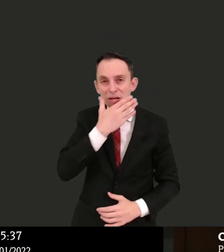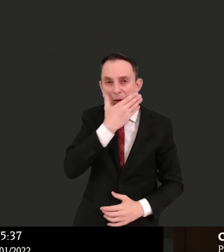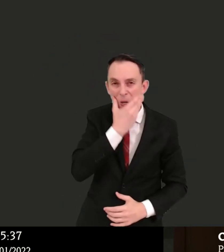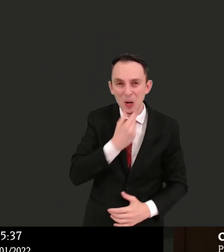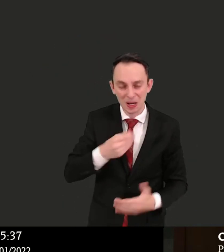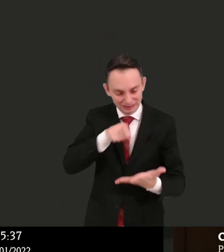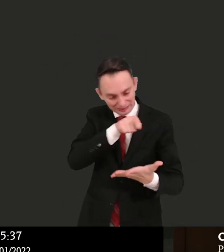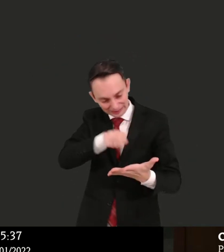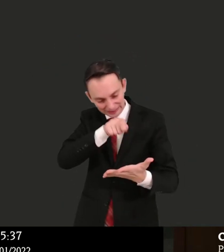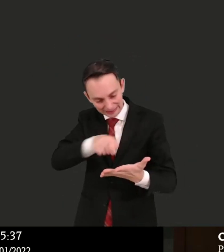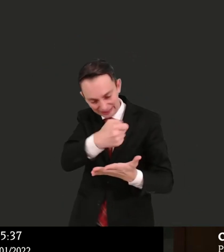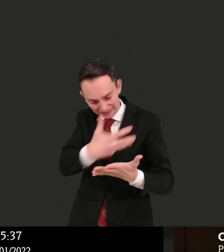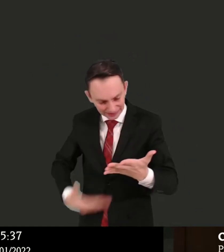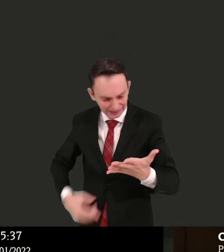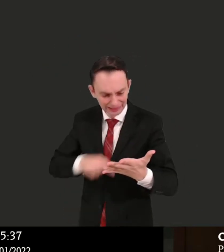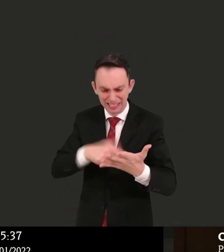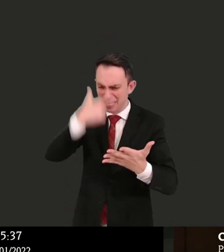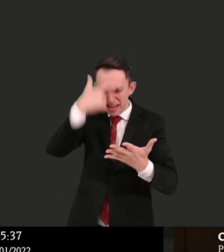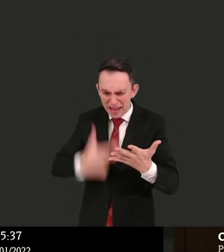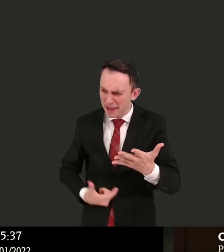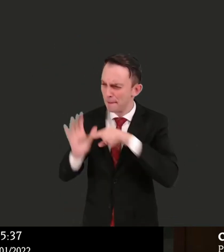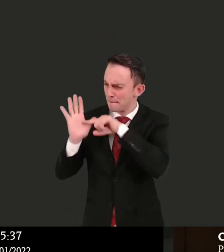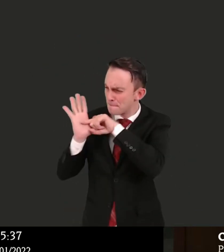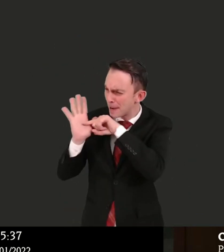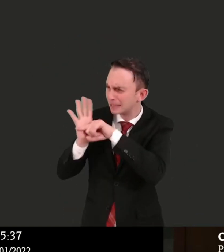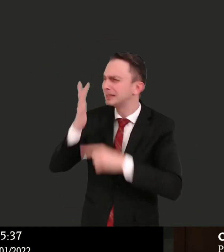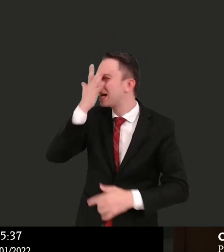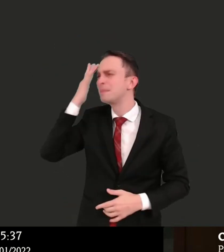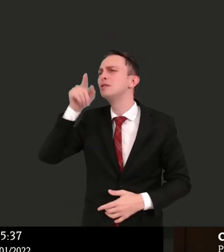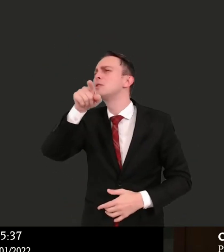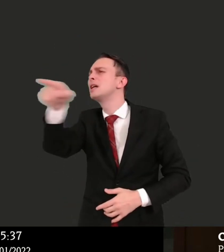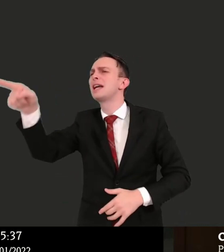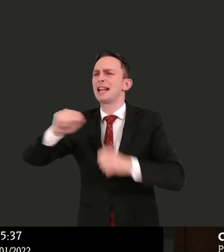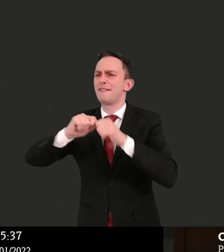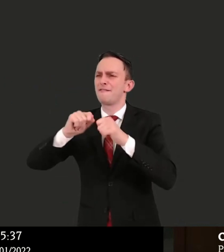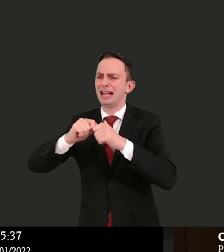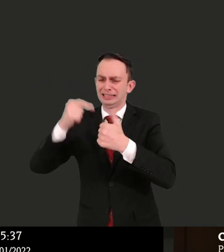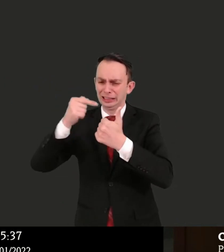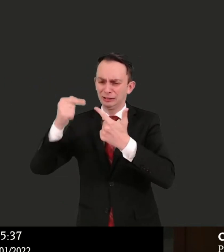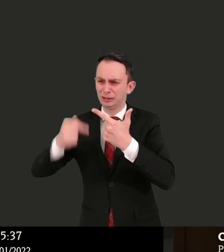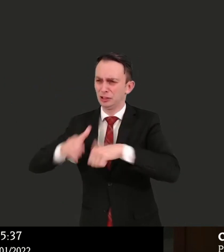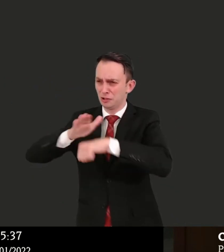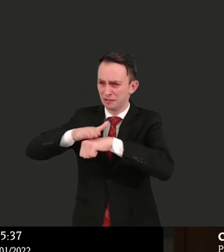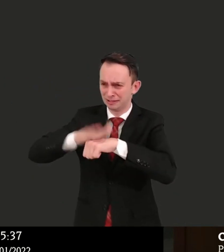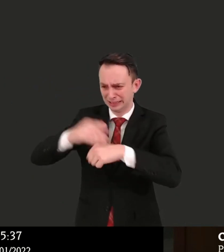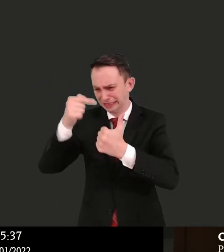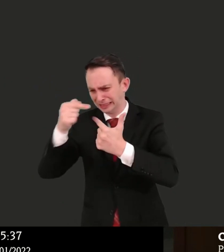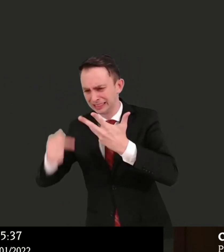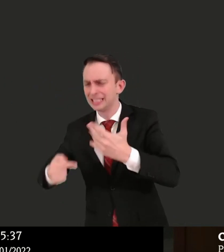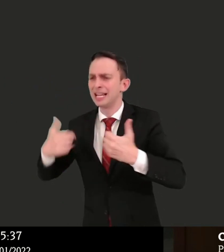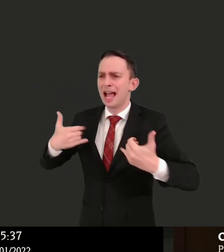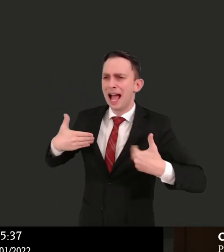olhei tudo que o homem faz, pesquisei, procurei fazer tudo que um homem pode fazer, todas as